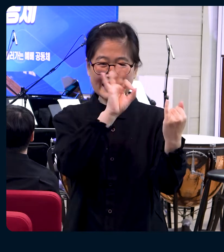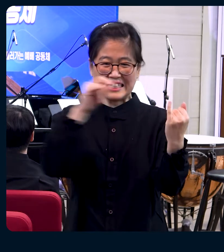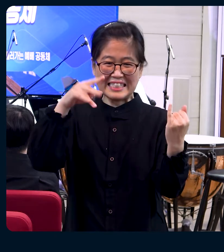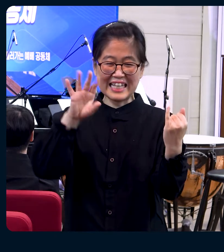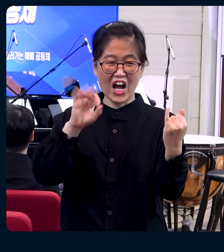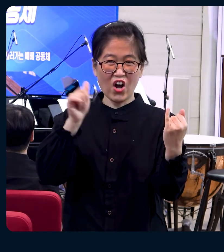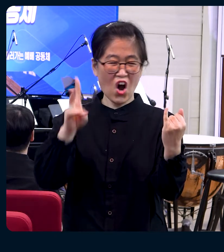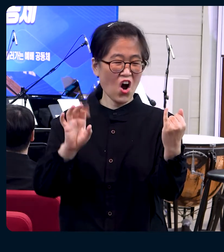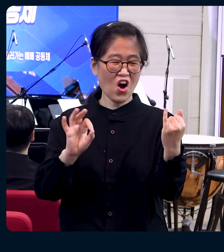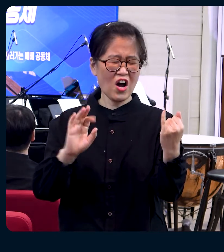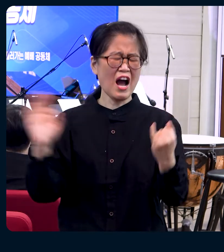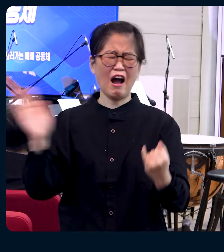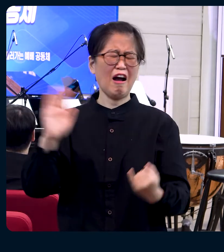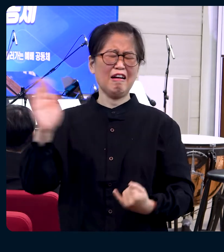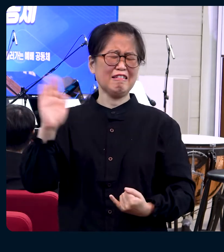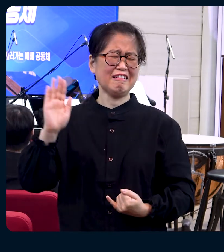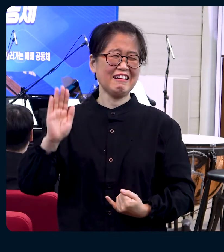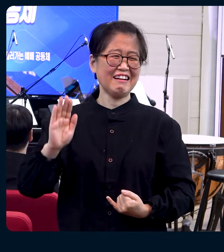아닙니다.